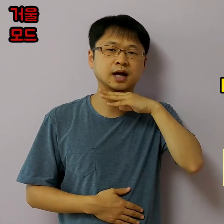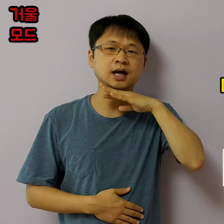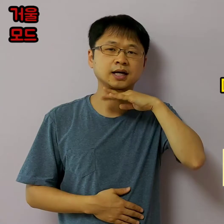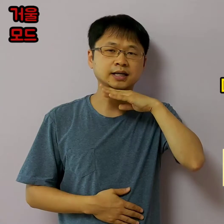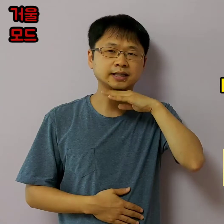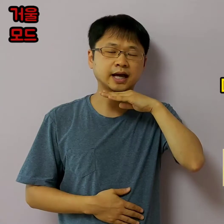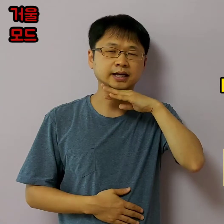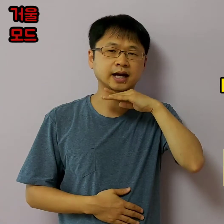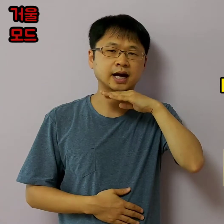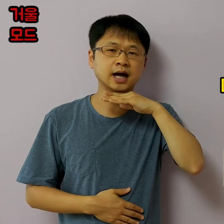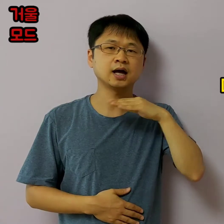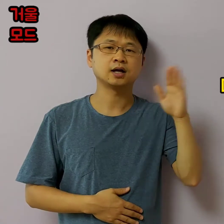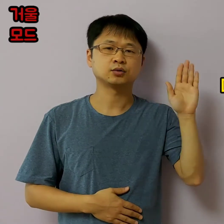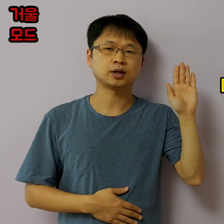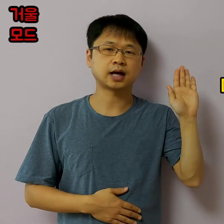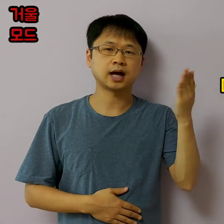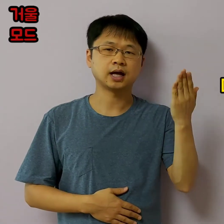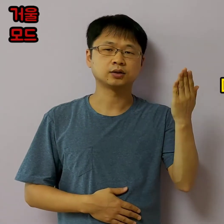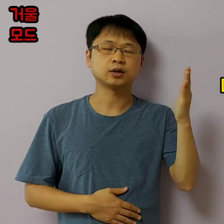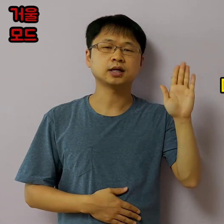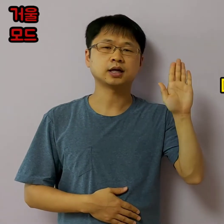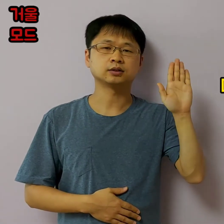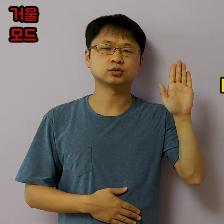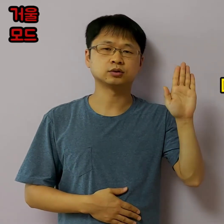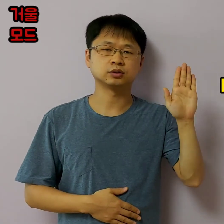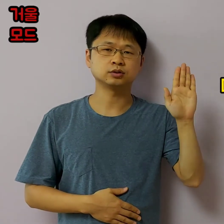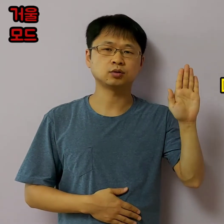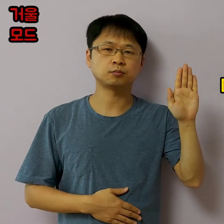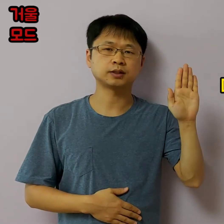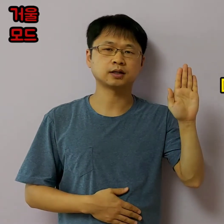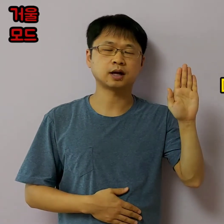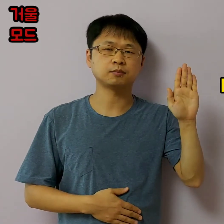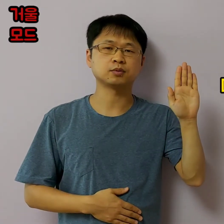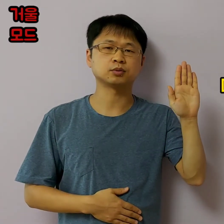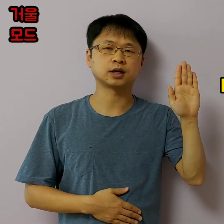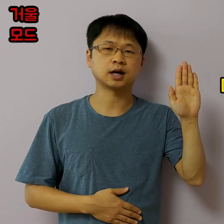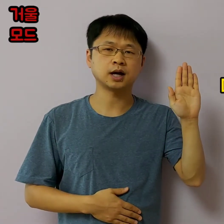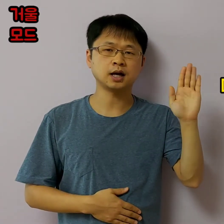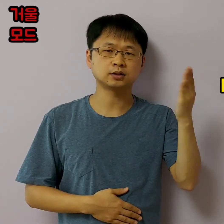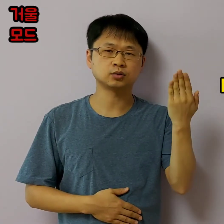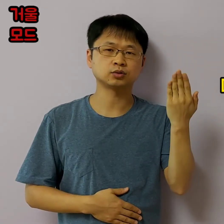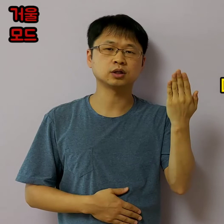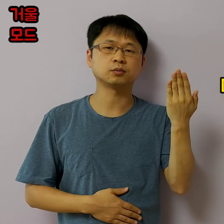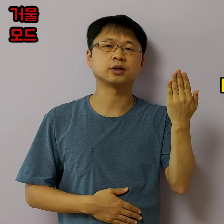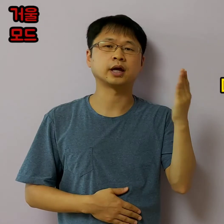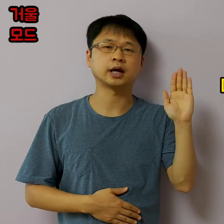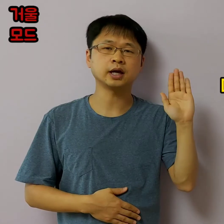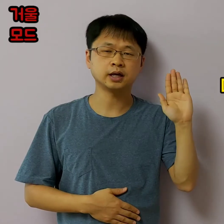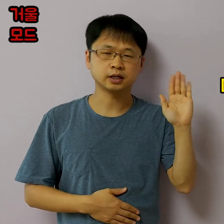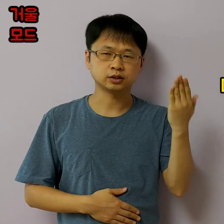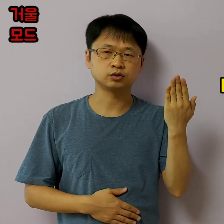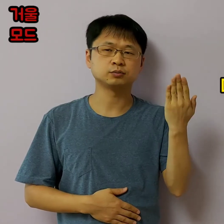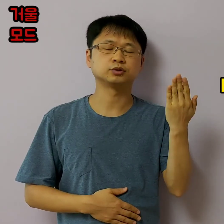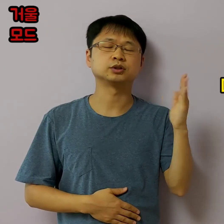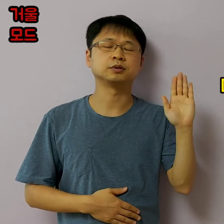바랍니다. 나이가 되다, 되다라는 수어는 손바닥을 앞으로 보다가 손등이 보이게 뒤집어